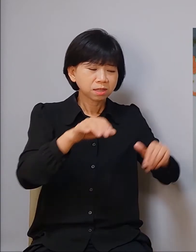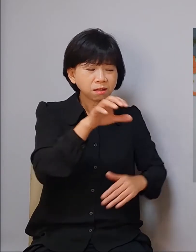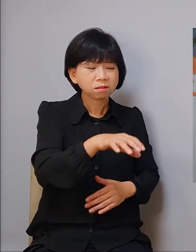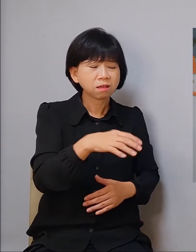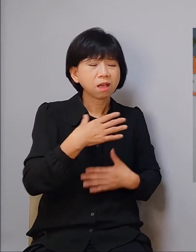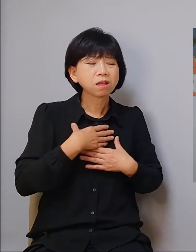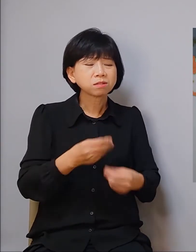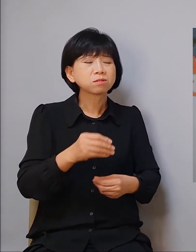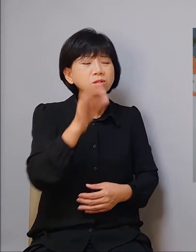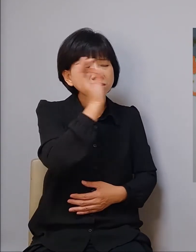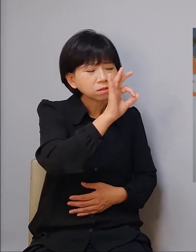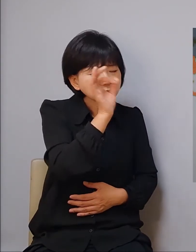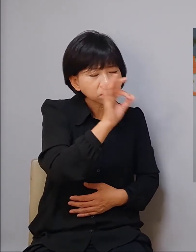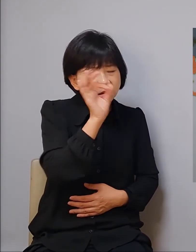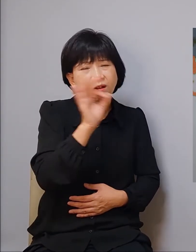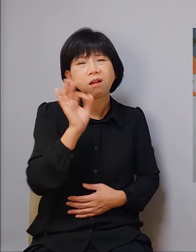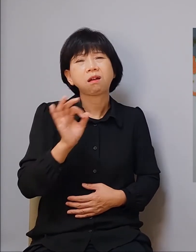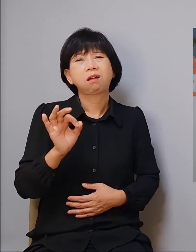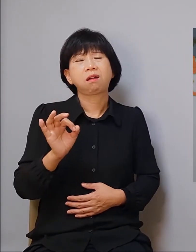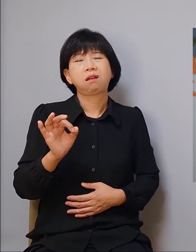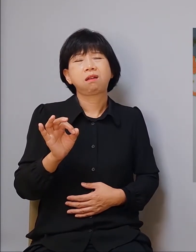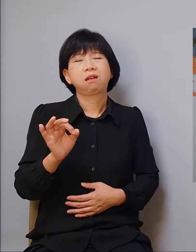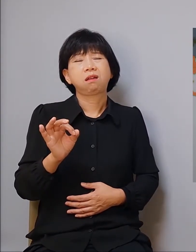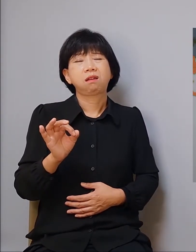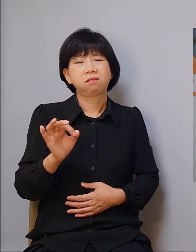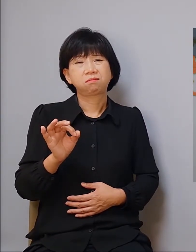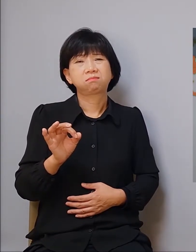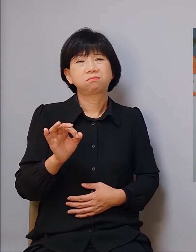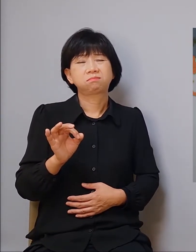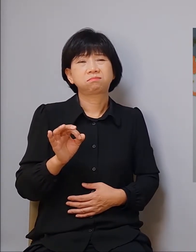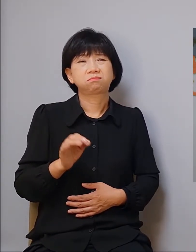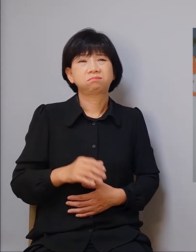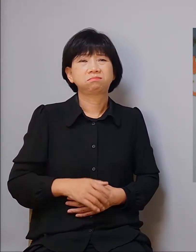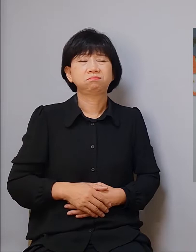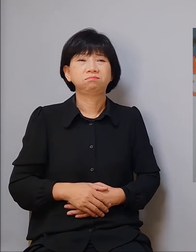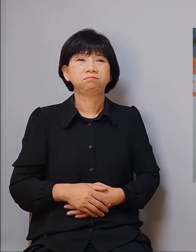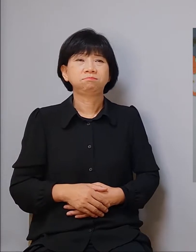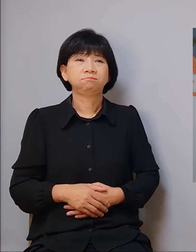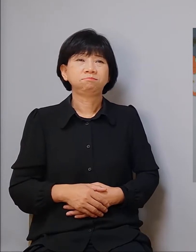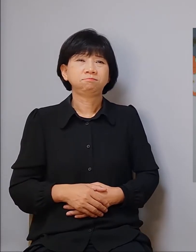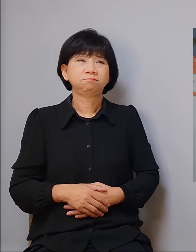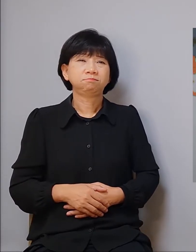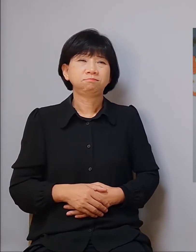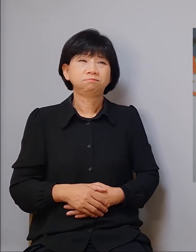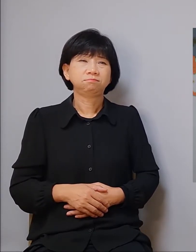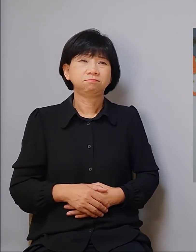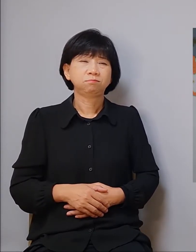곳을 찾았습니다. 그 자리가 어떤 자리인지 아십니까?